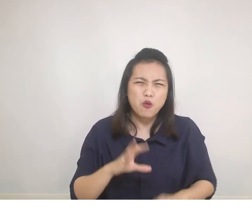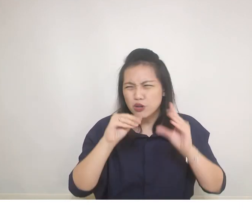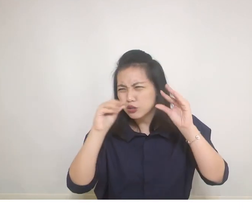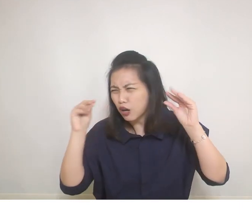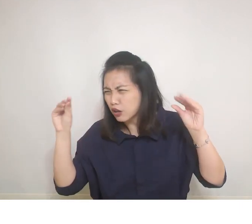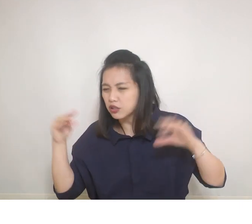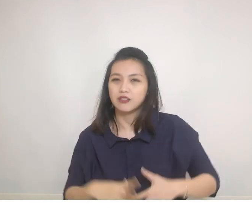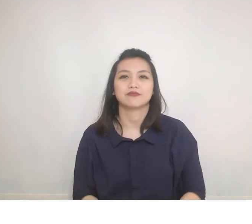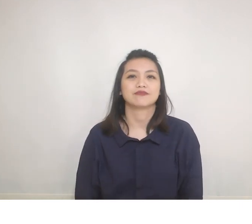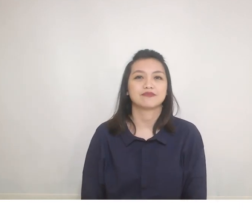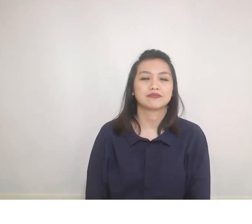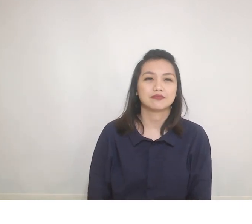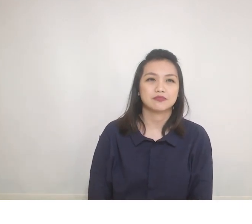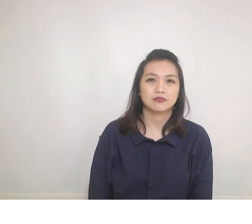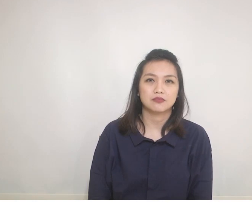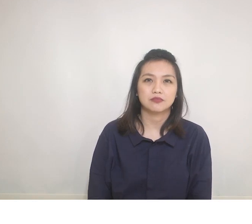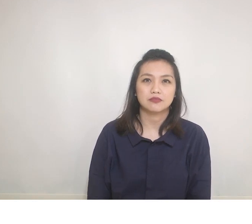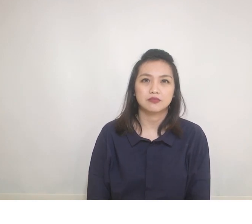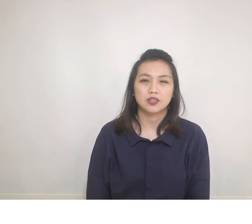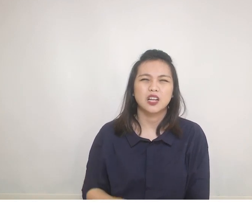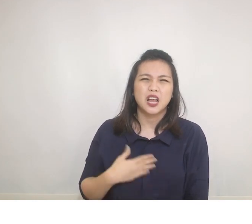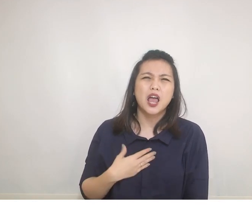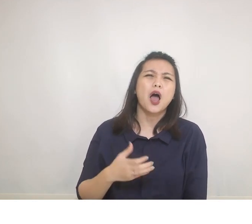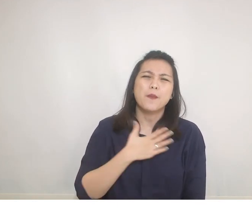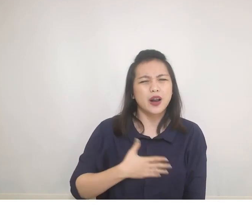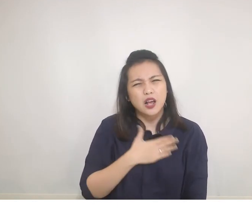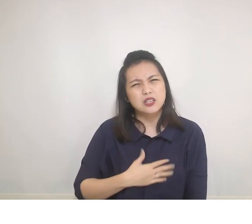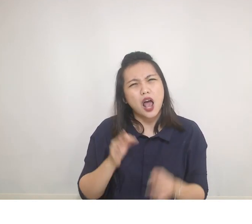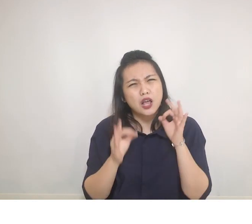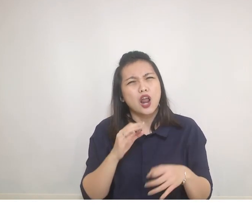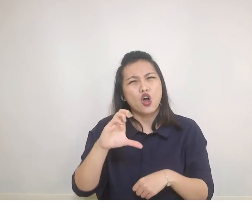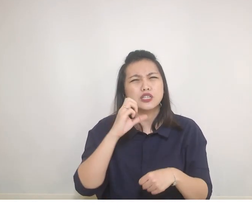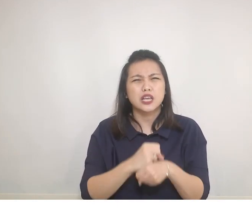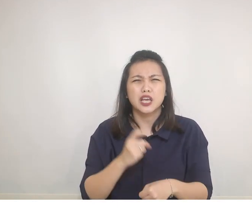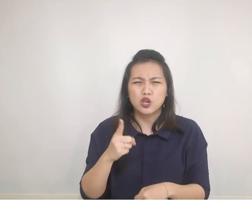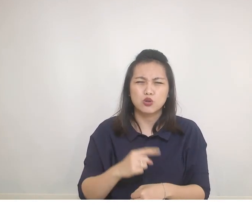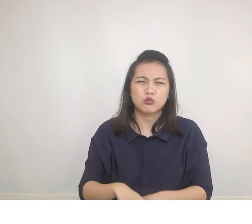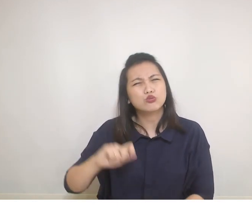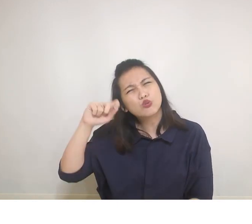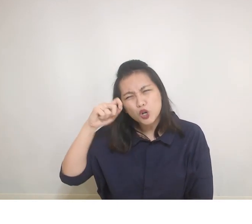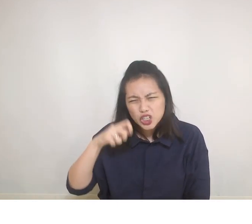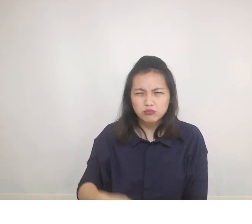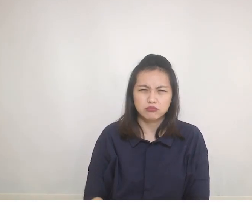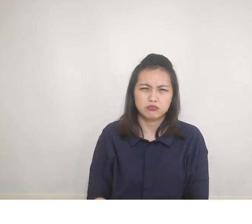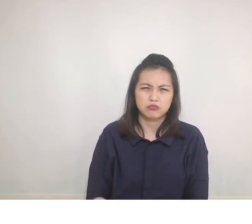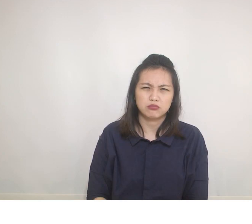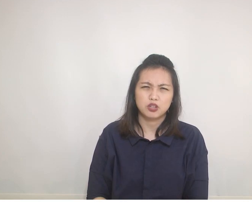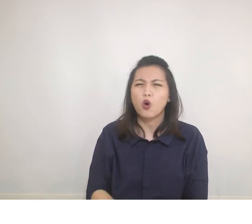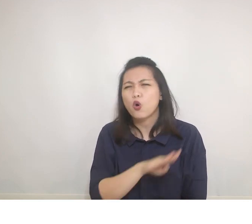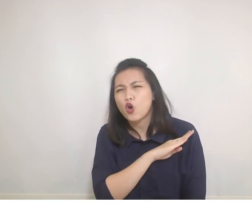biasanya. belum. Setengah sembilan belum. Bahkan saat fellowship saya tuh baru